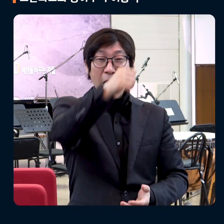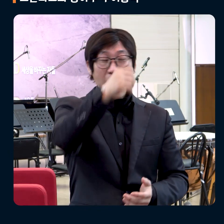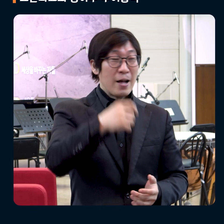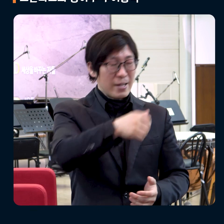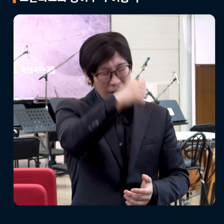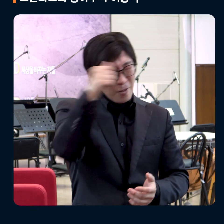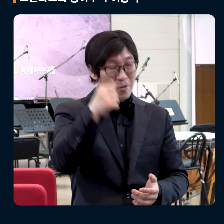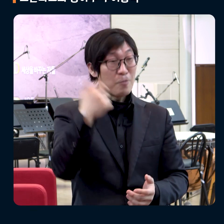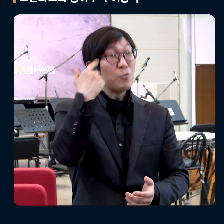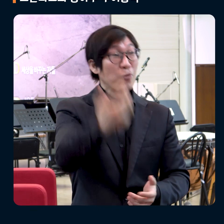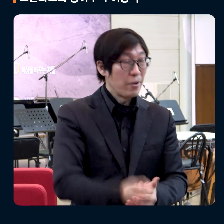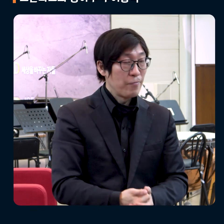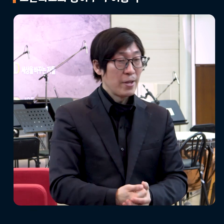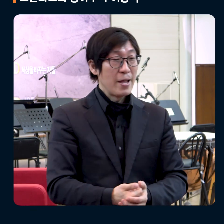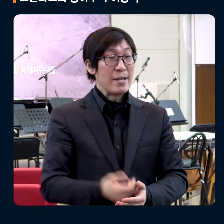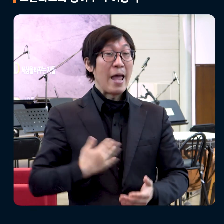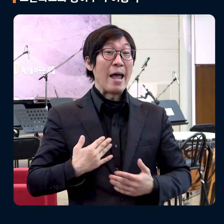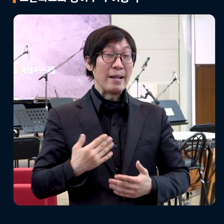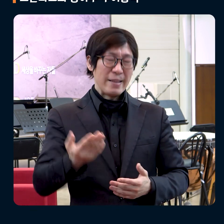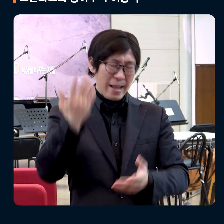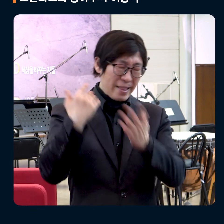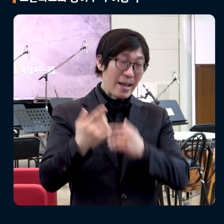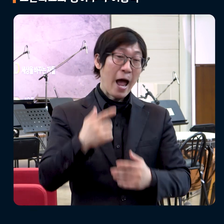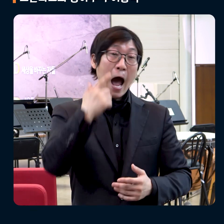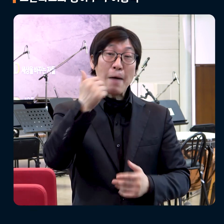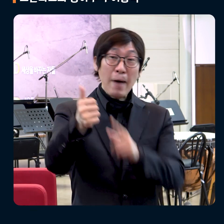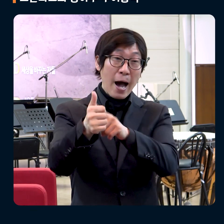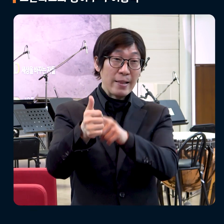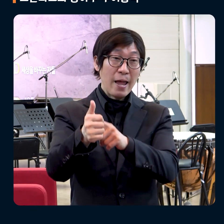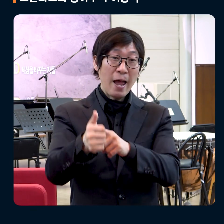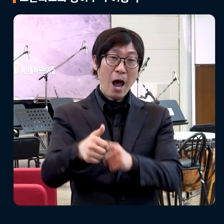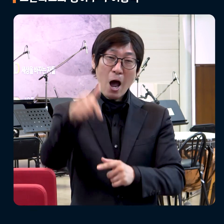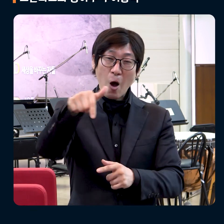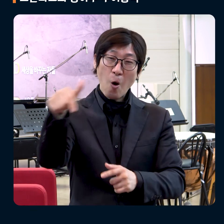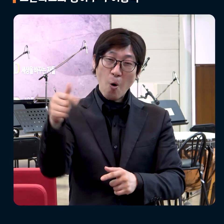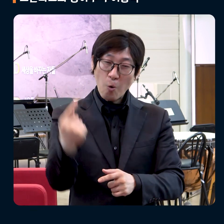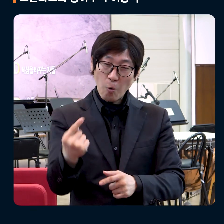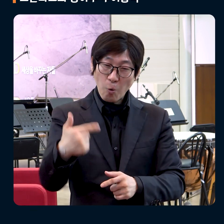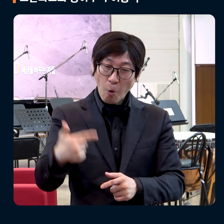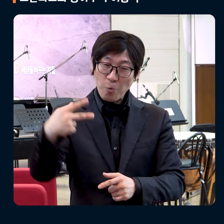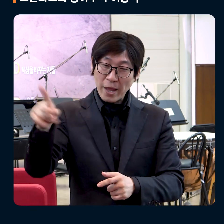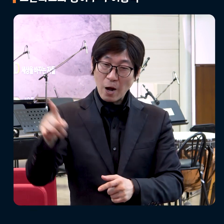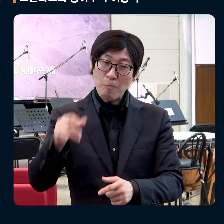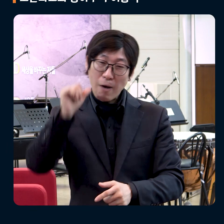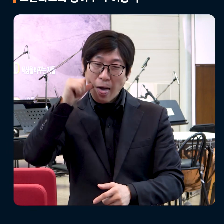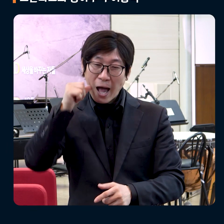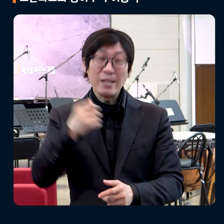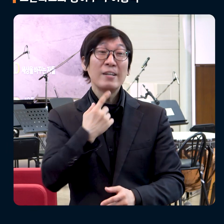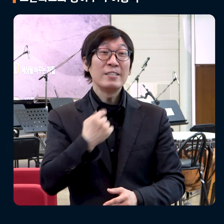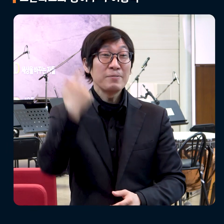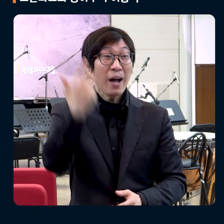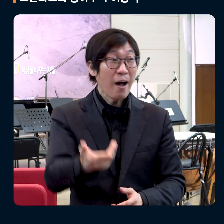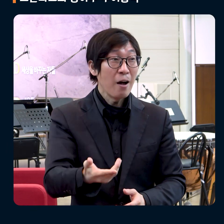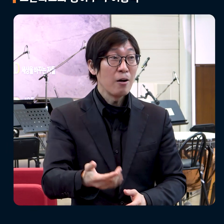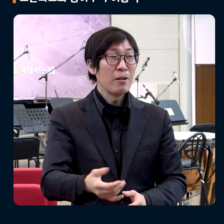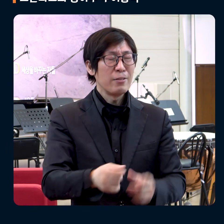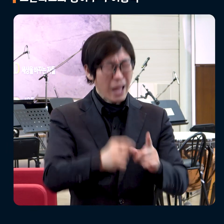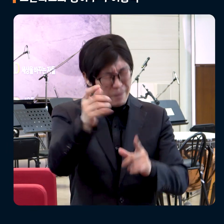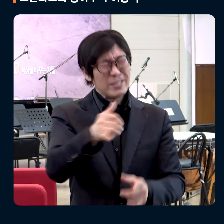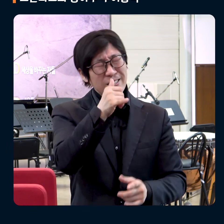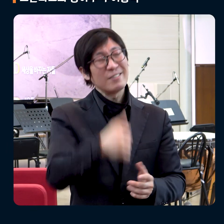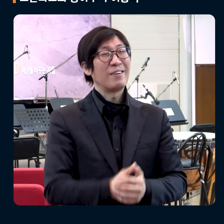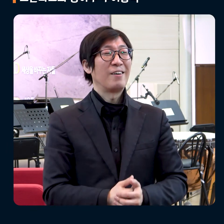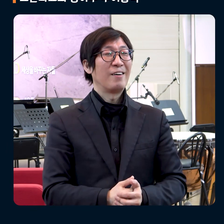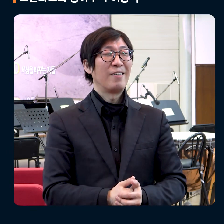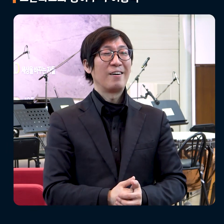꼰대라고 놀려봤다 안 놀려봤다? 놀려봤다. 아유, 그 냄새난 노친네, 놀려봤다 이겁니다. 그런데 그때 엄마가, 야, 너